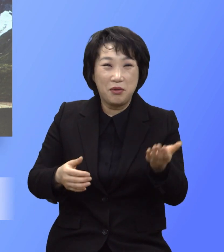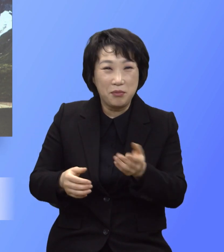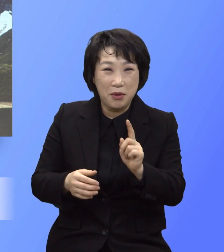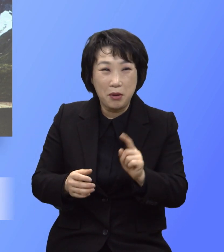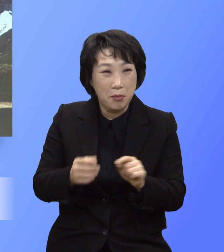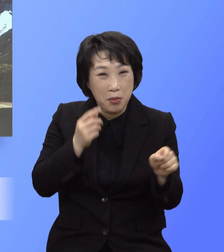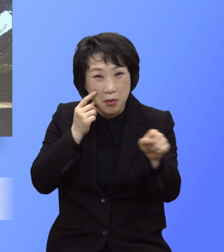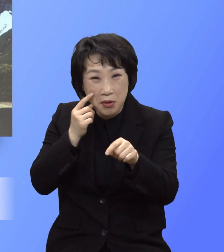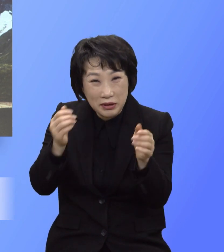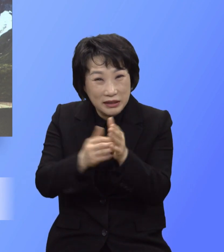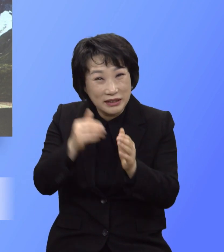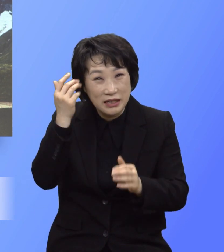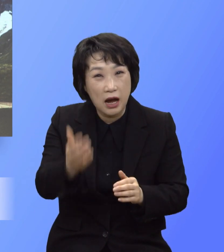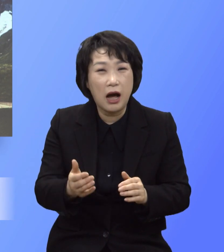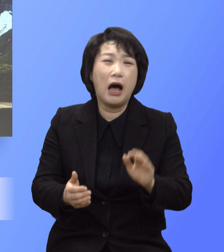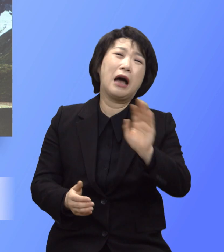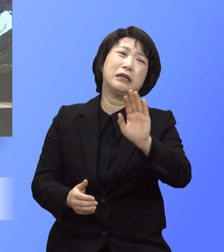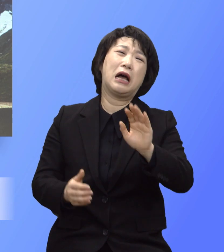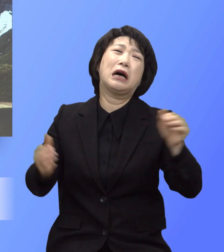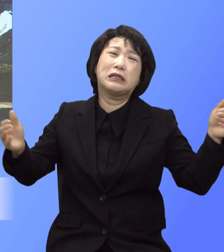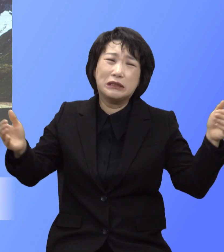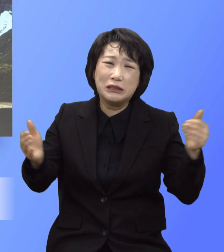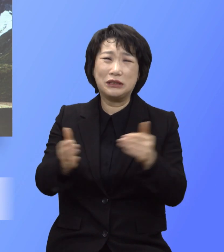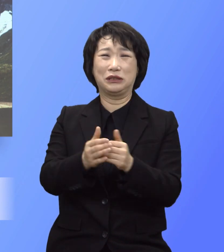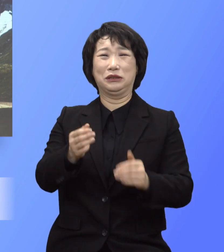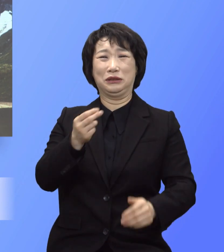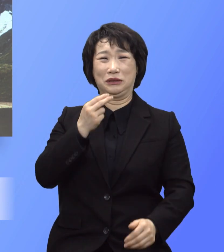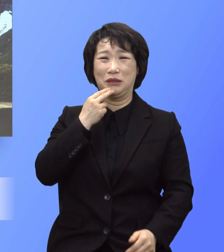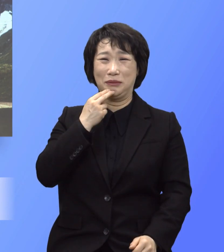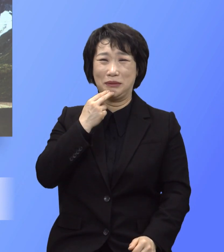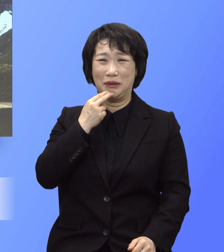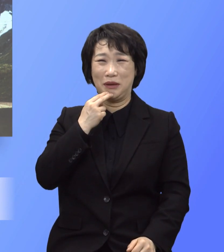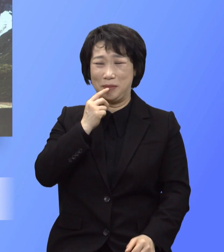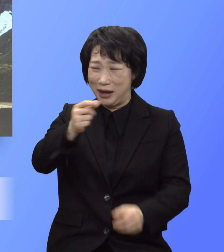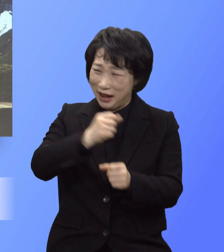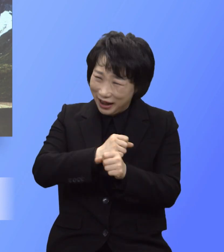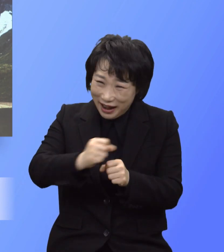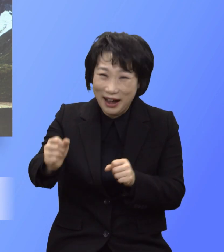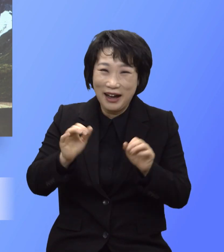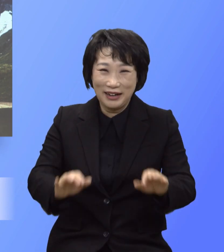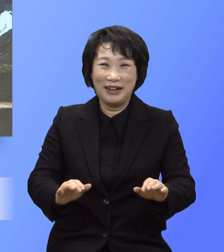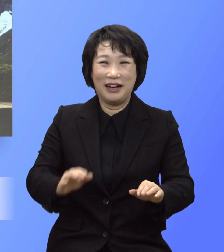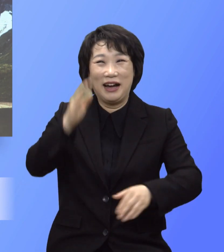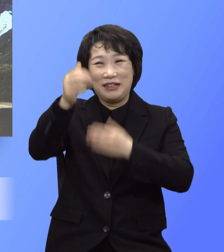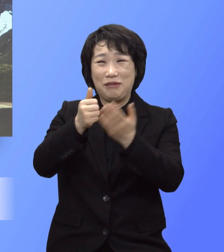아십니까? 끝도 없는 하늘나라가